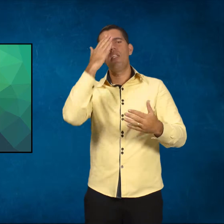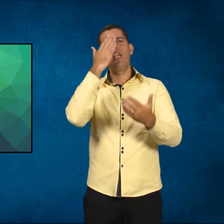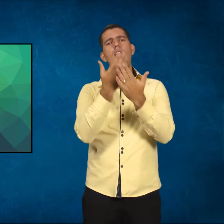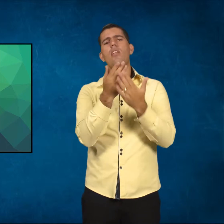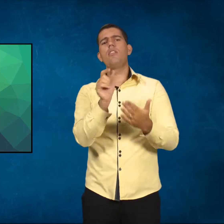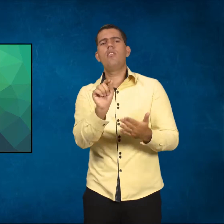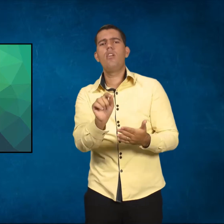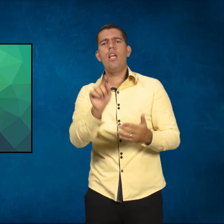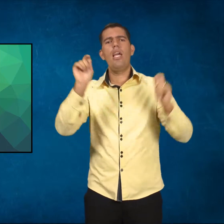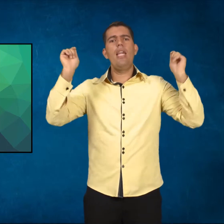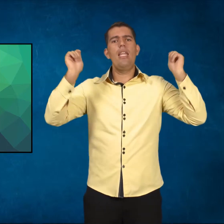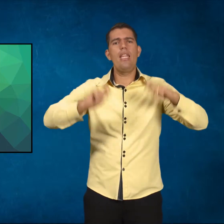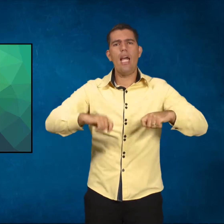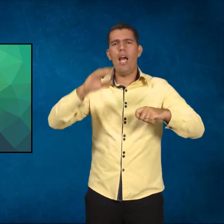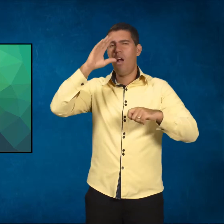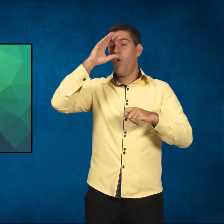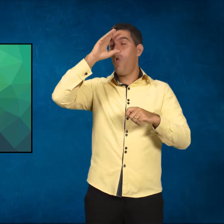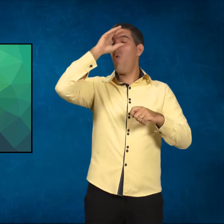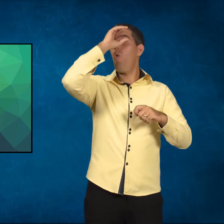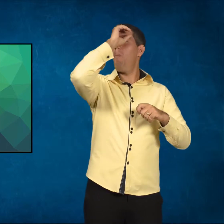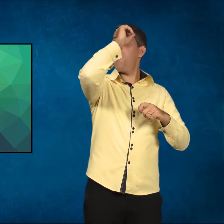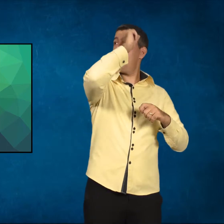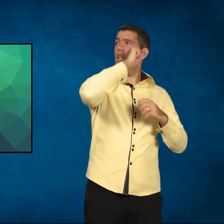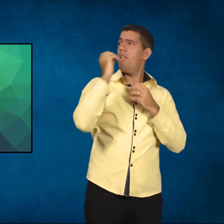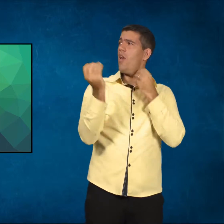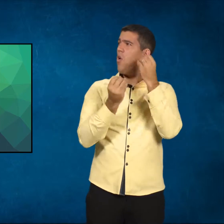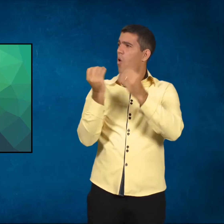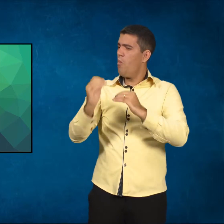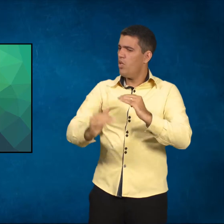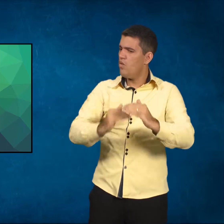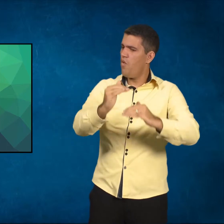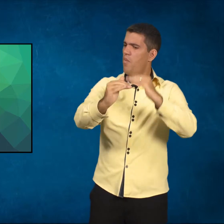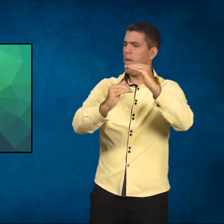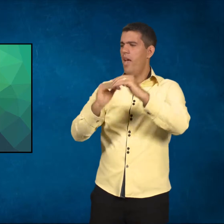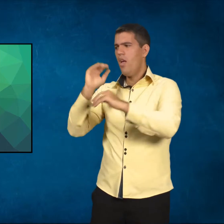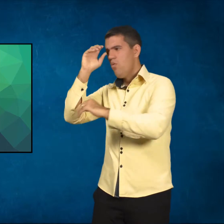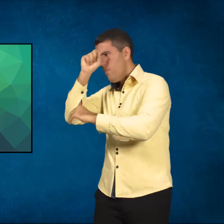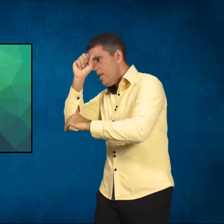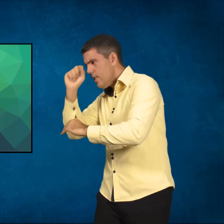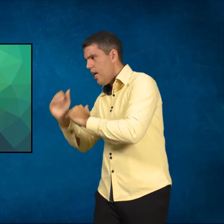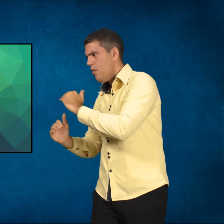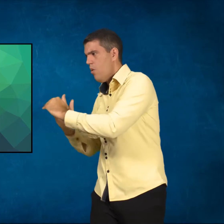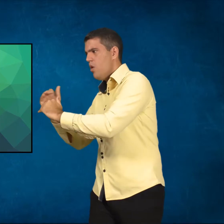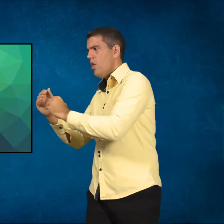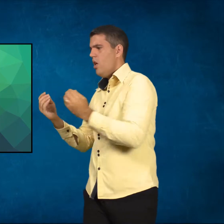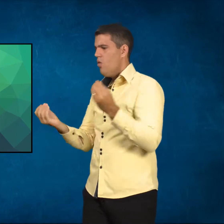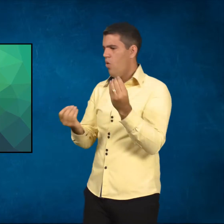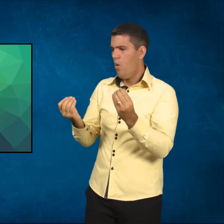esse processo do desenvolvimento e o processo da aprendizagem para criar uma teoria.